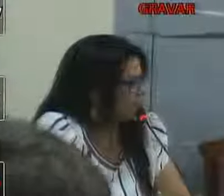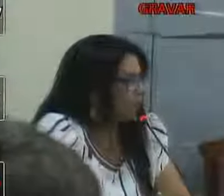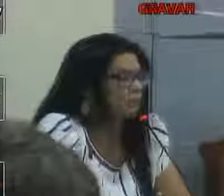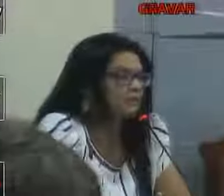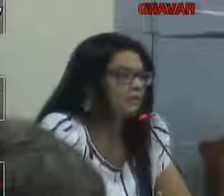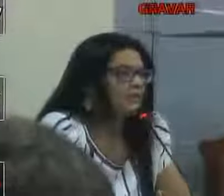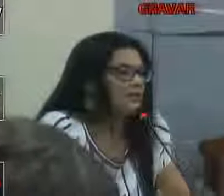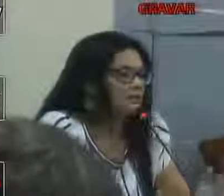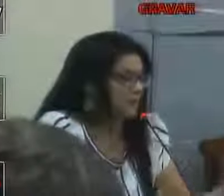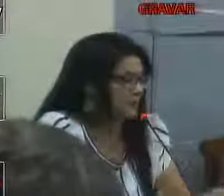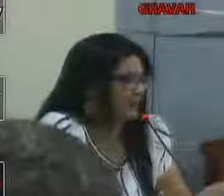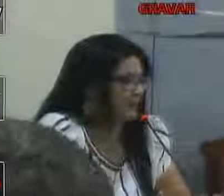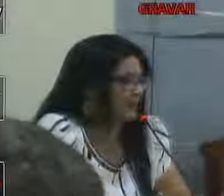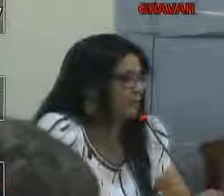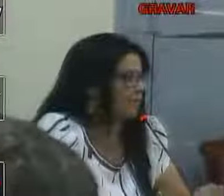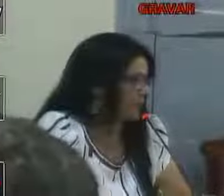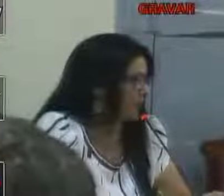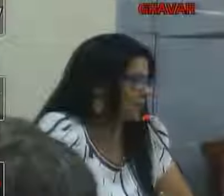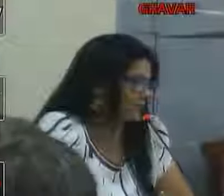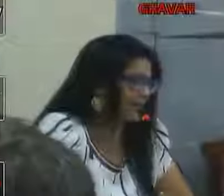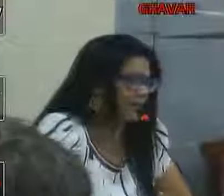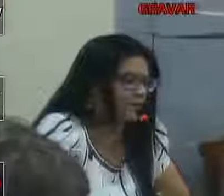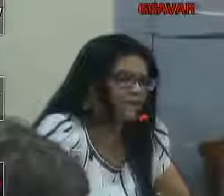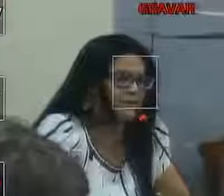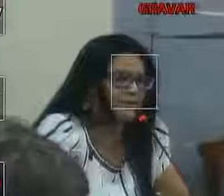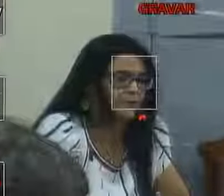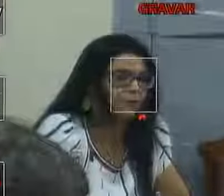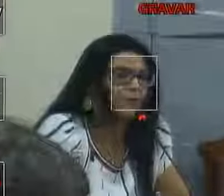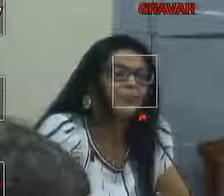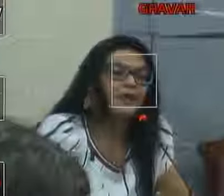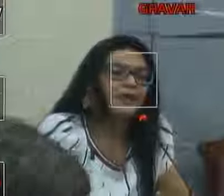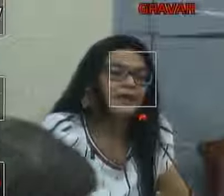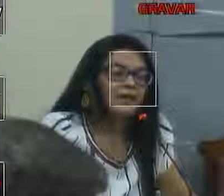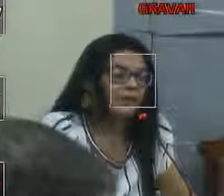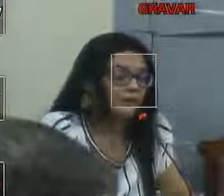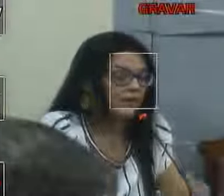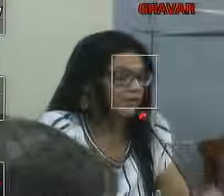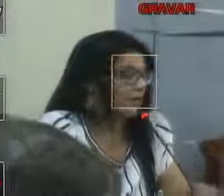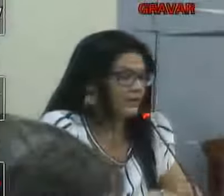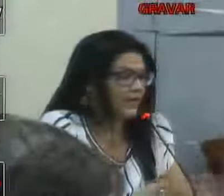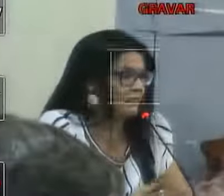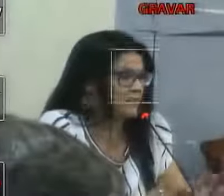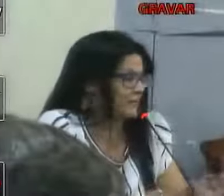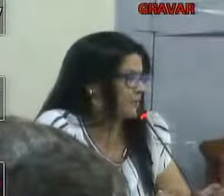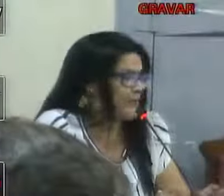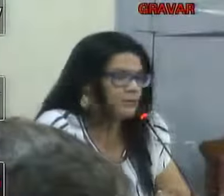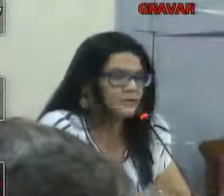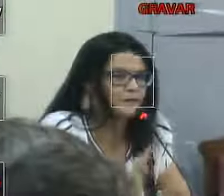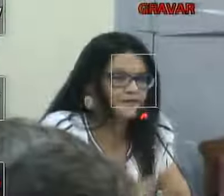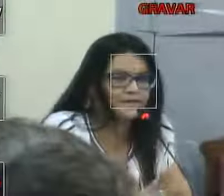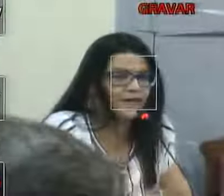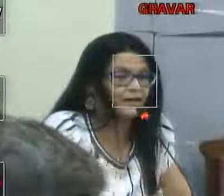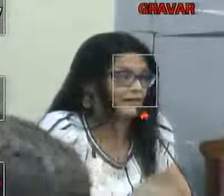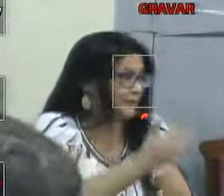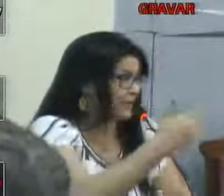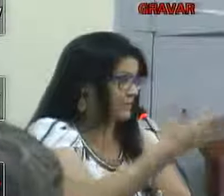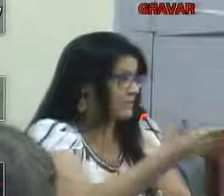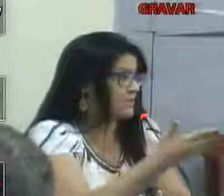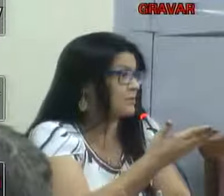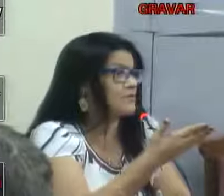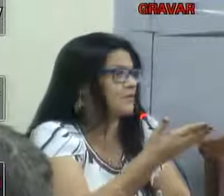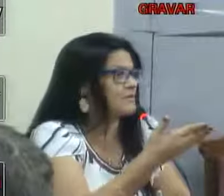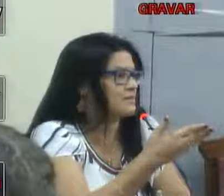fazer pergunta e vou explanar no meu tempo regimental, presidente, por favor. Mas... E não, nem vou fazer mais pergunta para mais ninguém, até porque